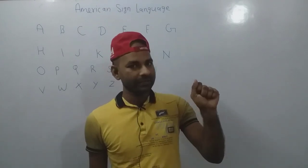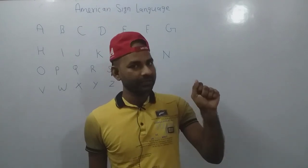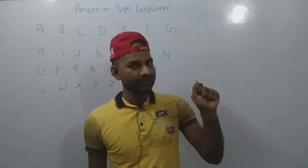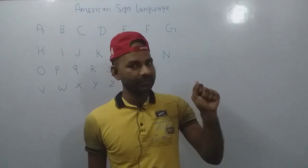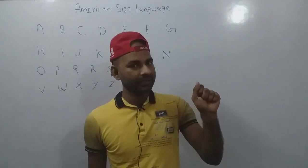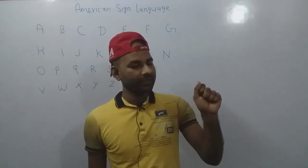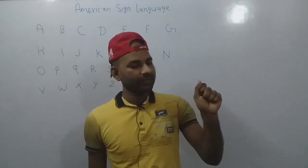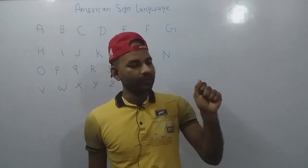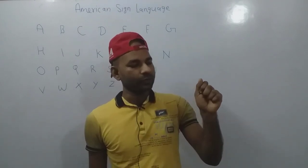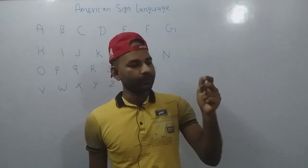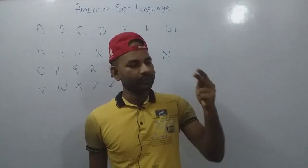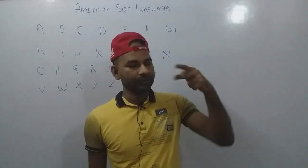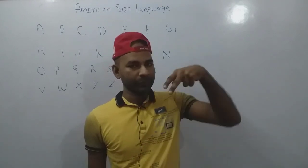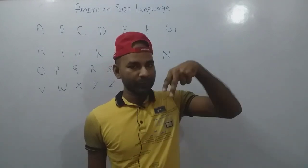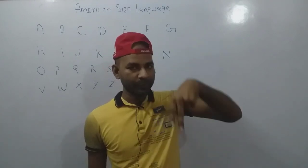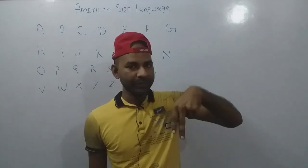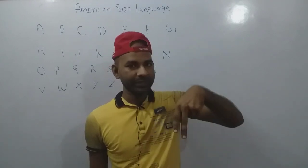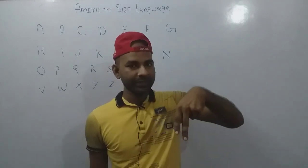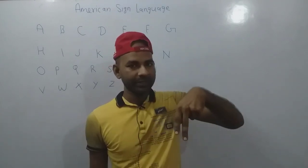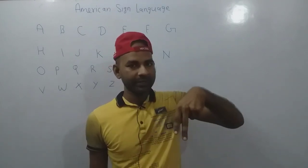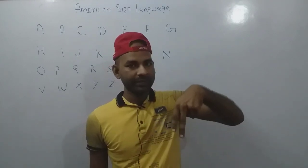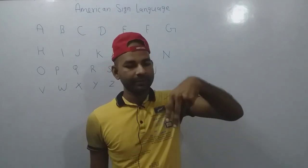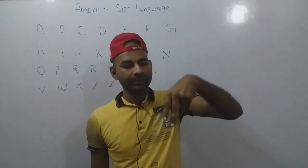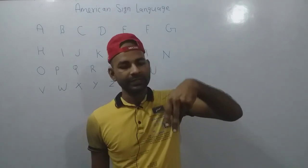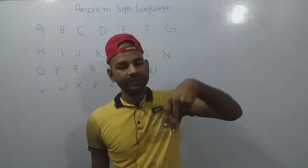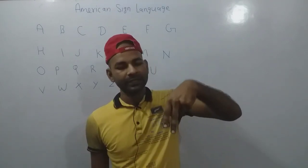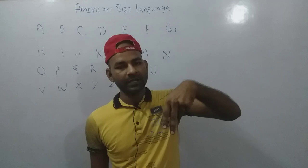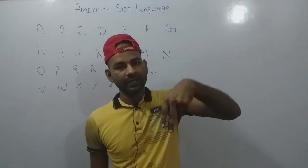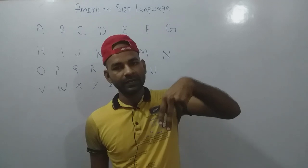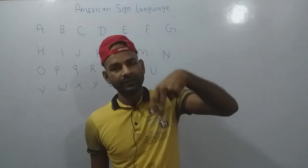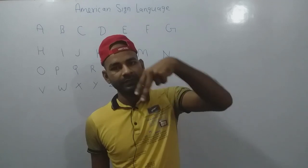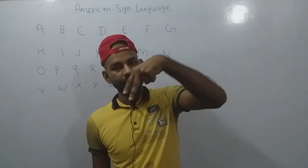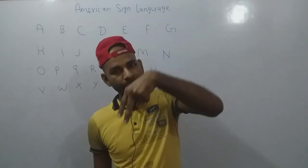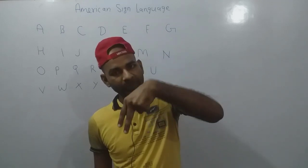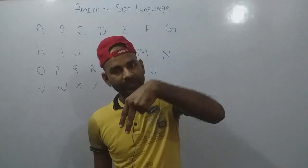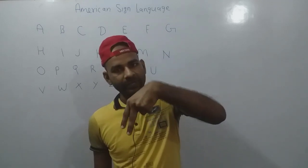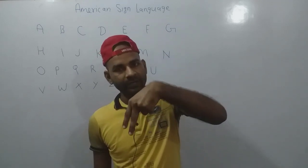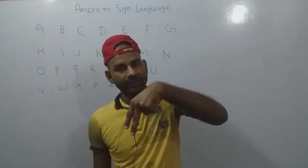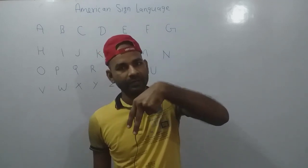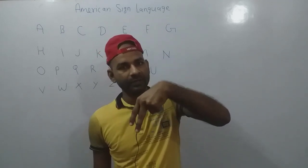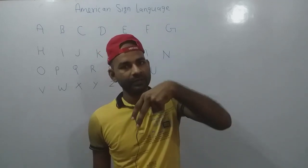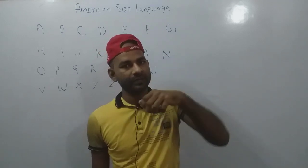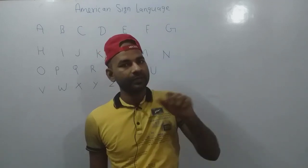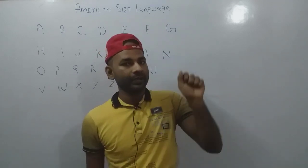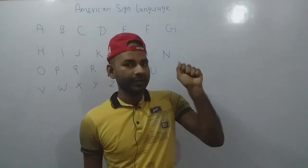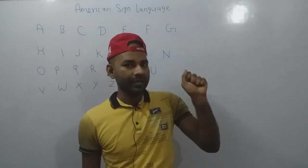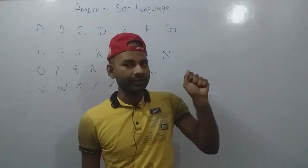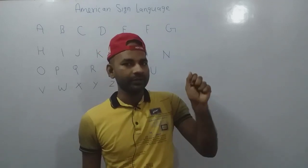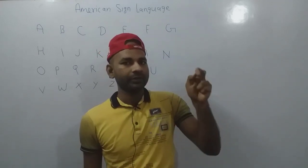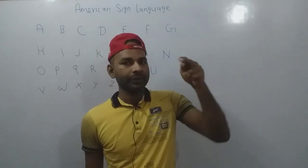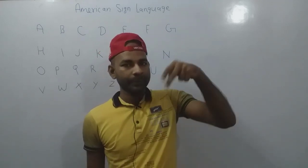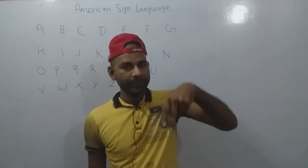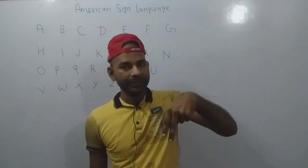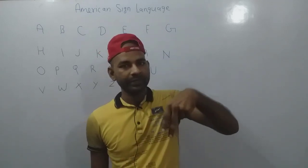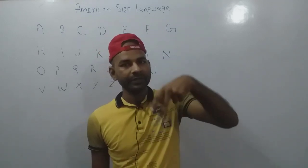ठीक, उसके बाद पी, फिर इसी के आगे कर दीजिए पी, ए पी